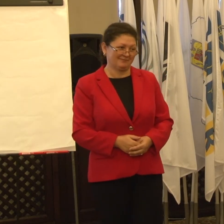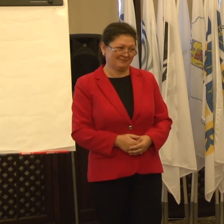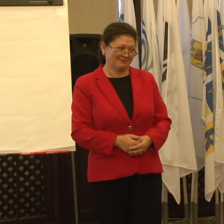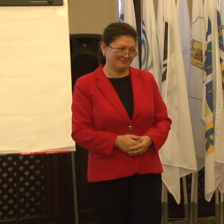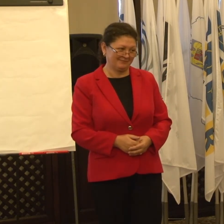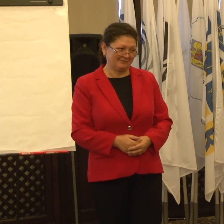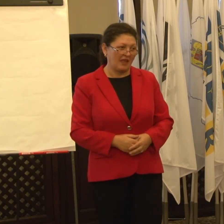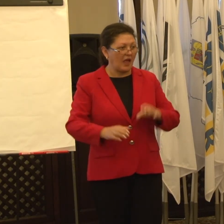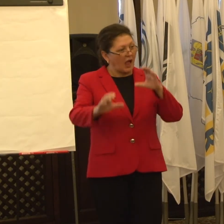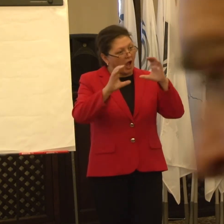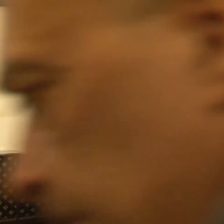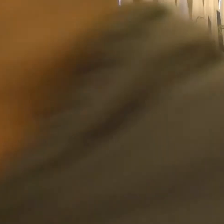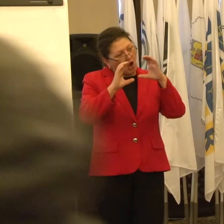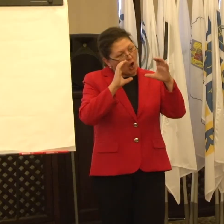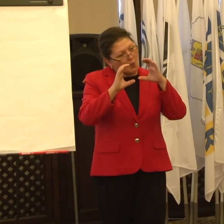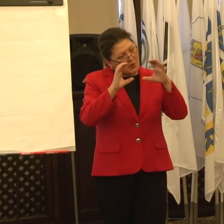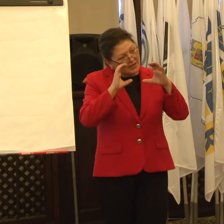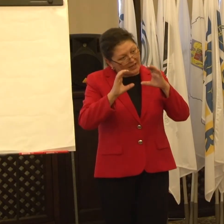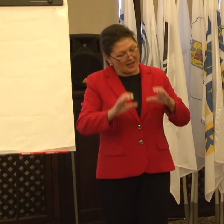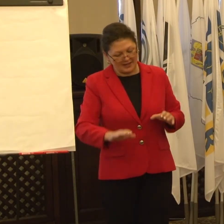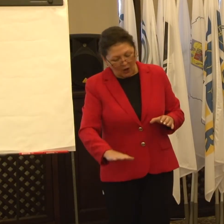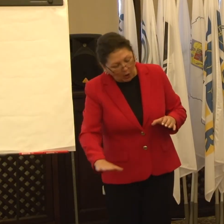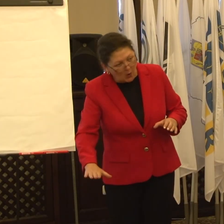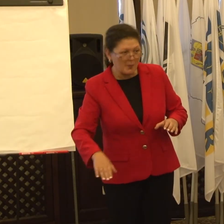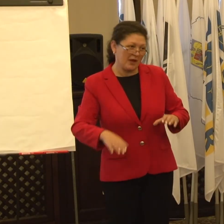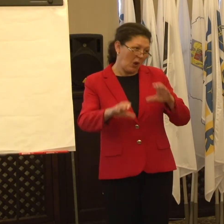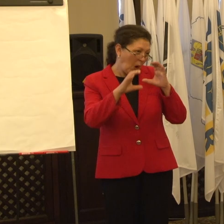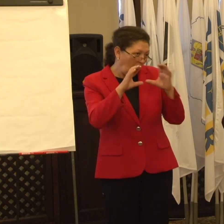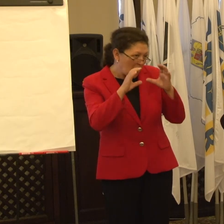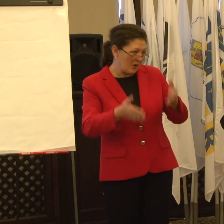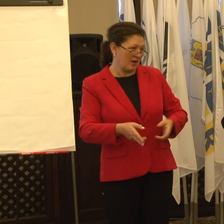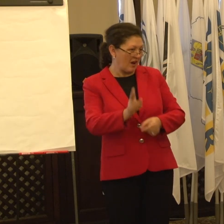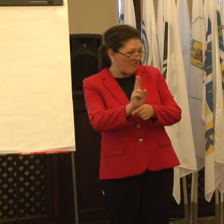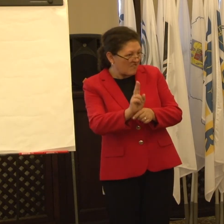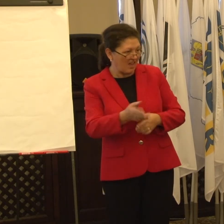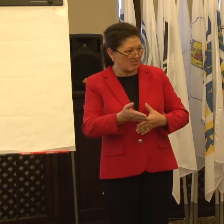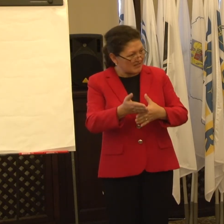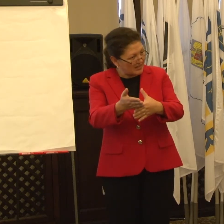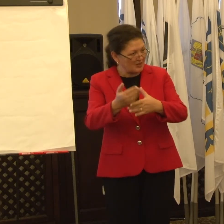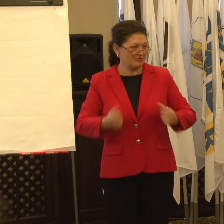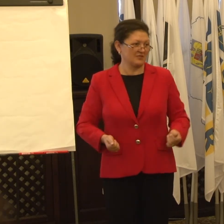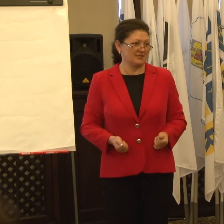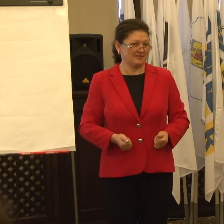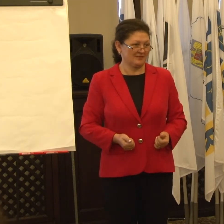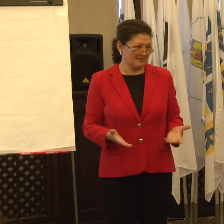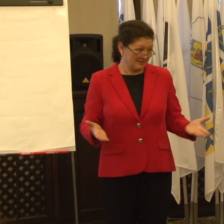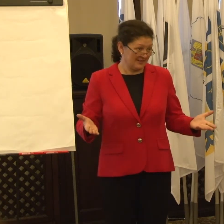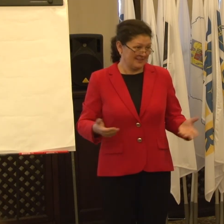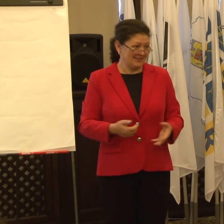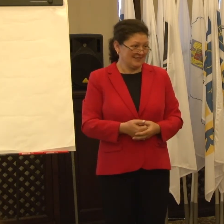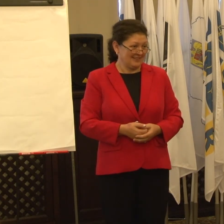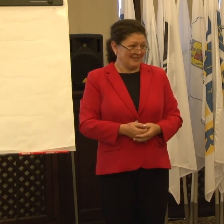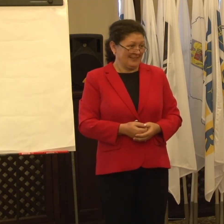funcție de comunicare. Comunic că ceva nu convine, comunic că nu te-ai purtat corespunzător, comunic